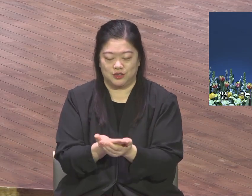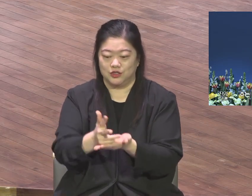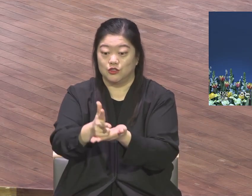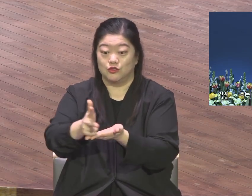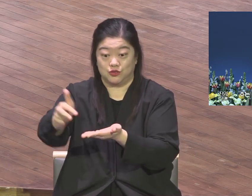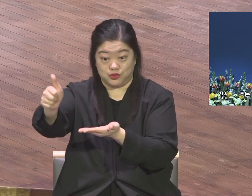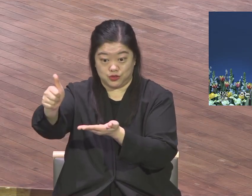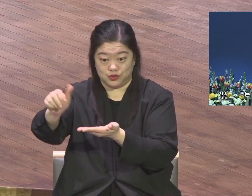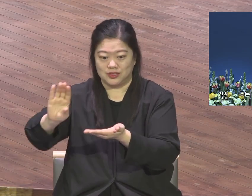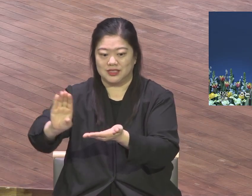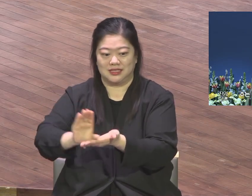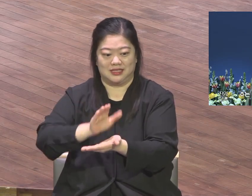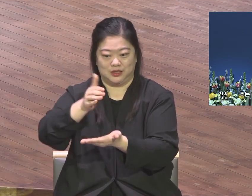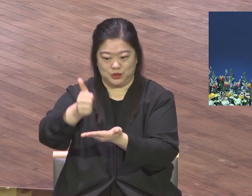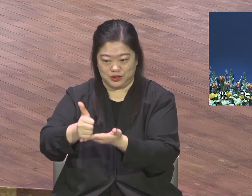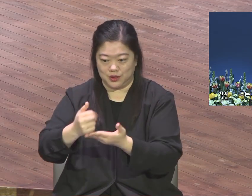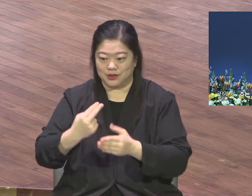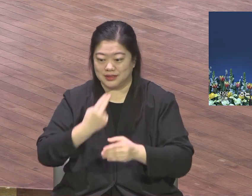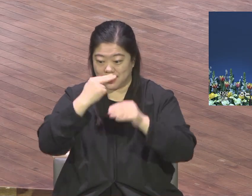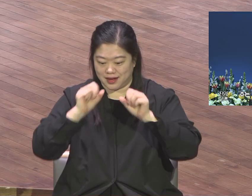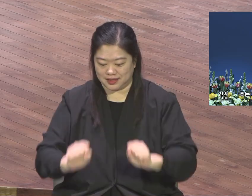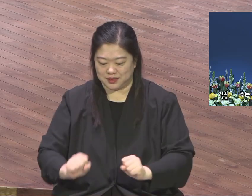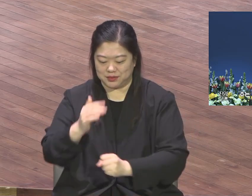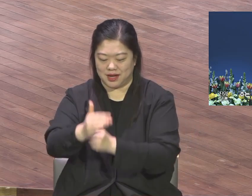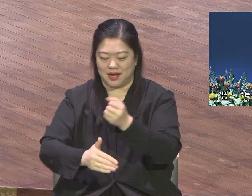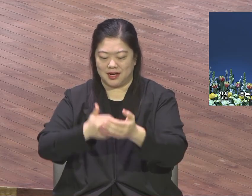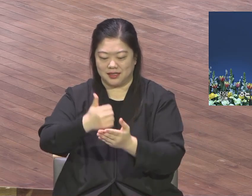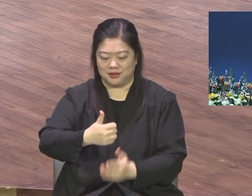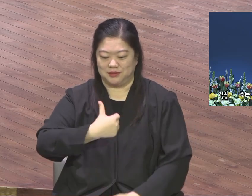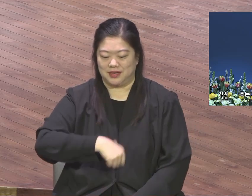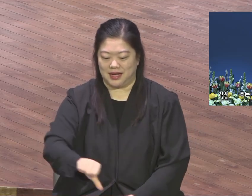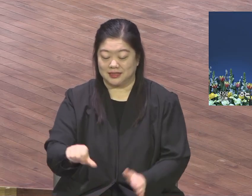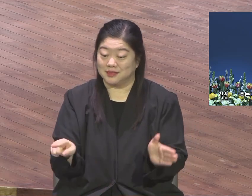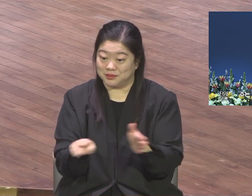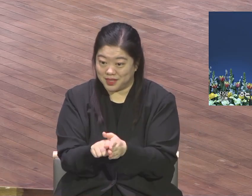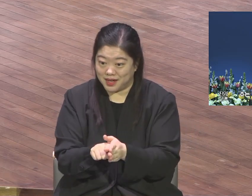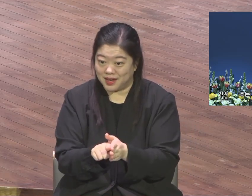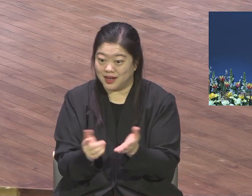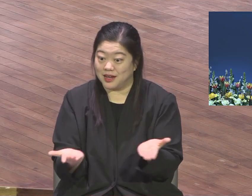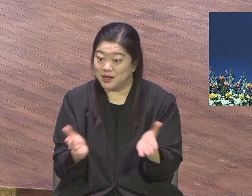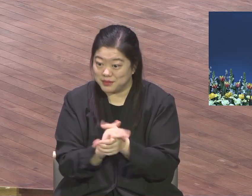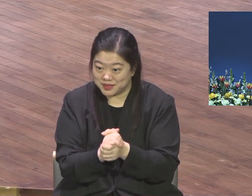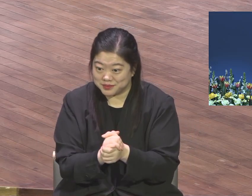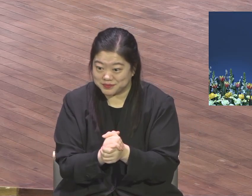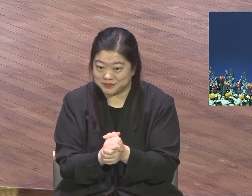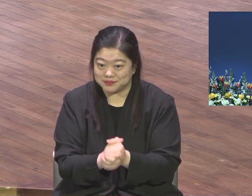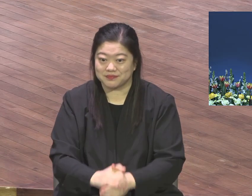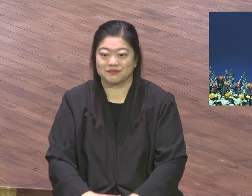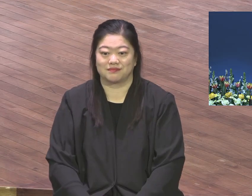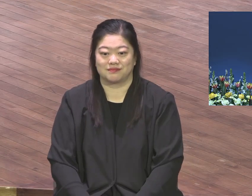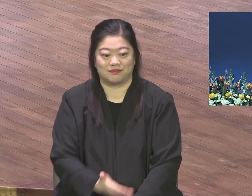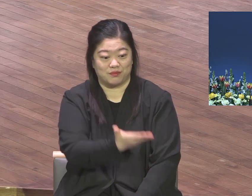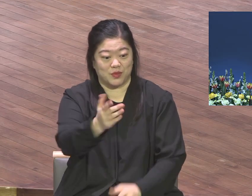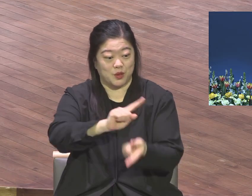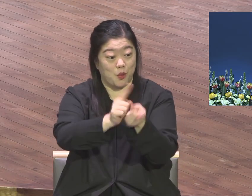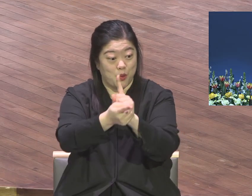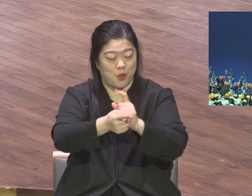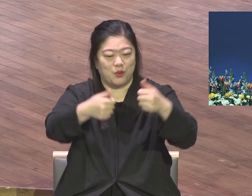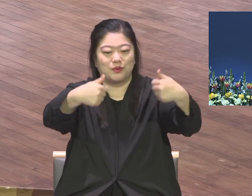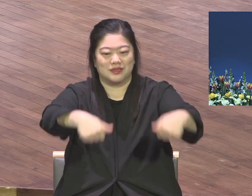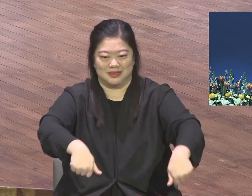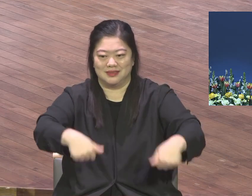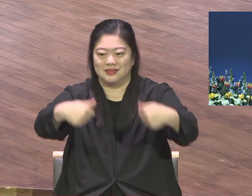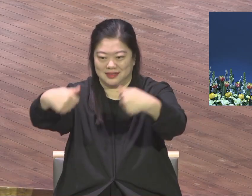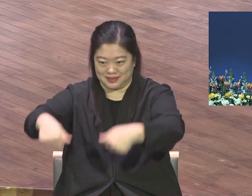주는 그리스도시요 살아계신 하나님의 아들이십니다. 아멘. 우리 해외 성도들도 같이 서로 다